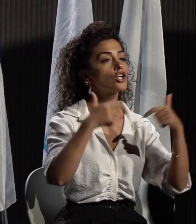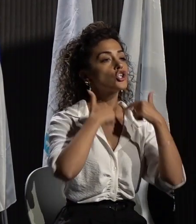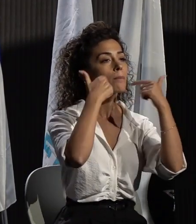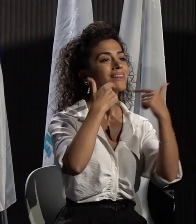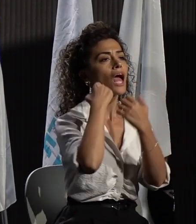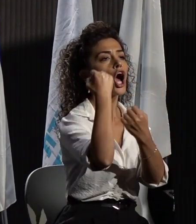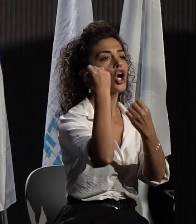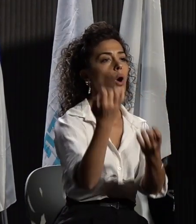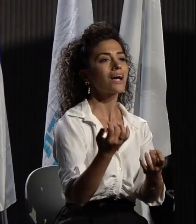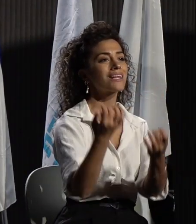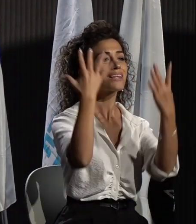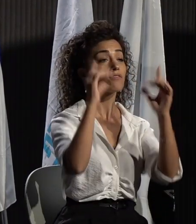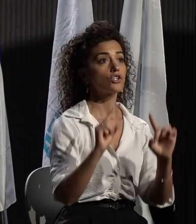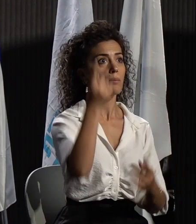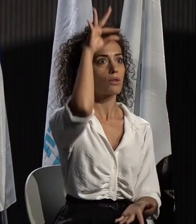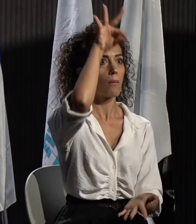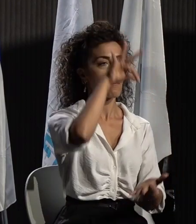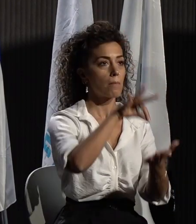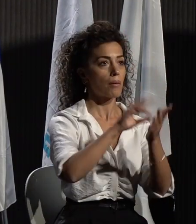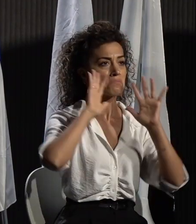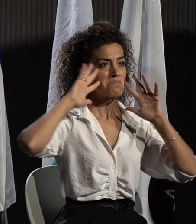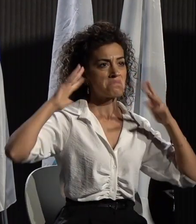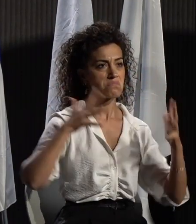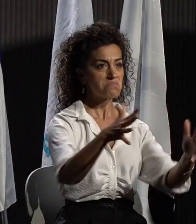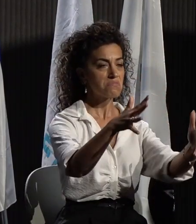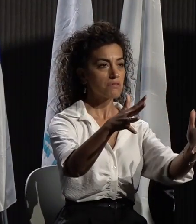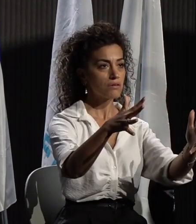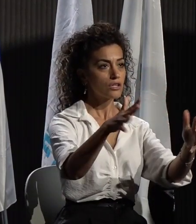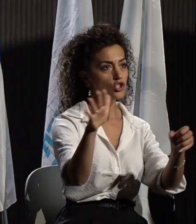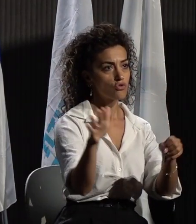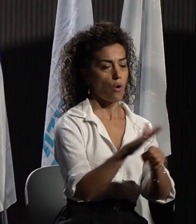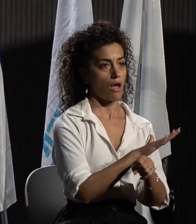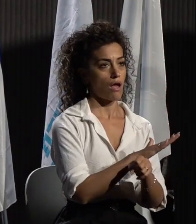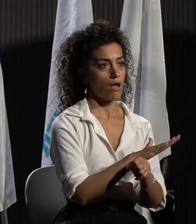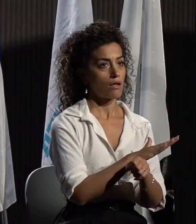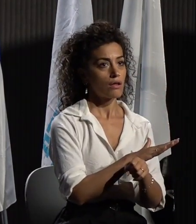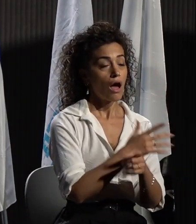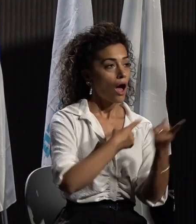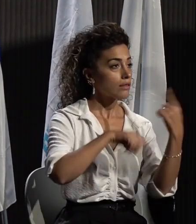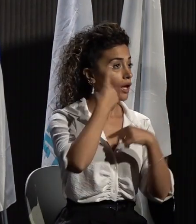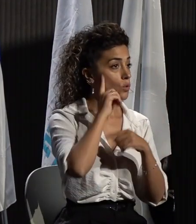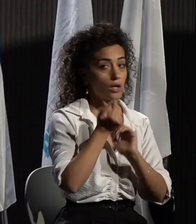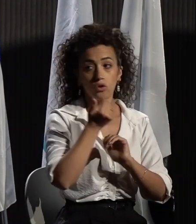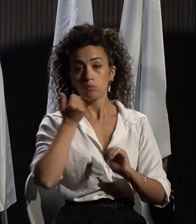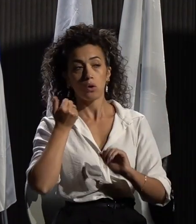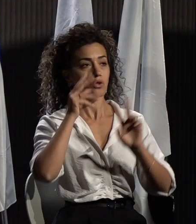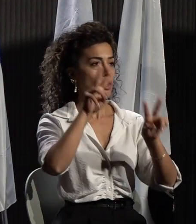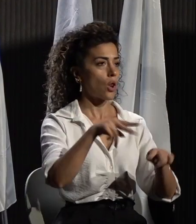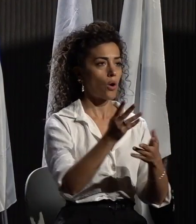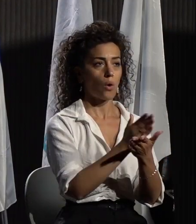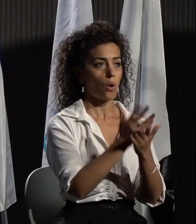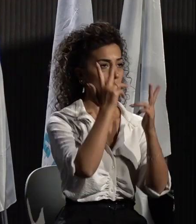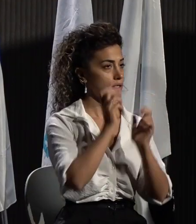טבע, שמופיע פתאום, שואה כחטף תבוא. לא ידענו מראש, לא יכולנו